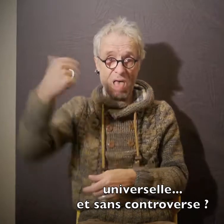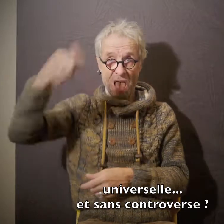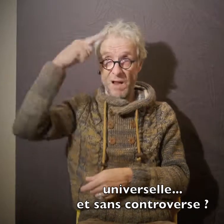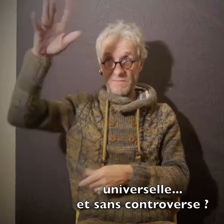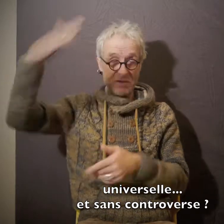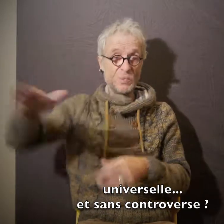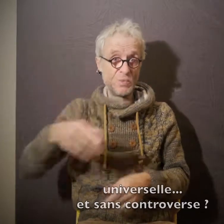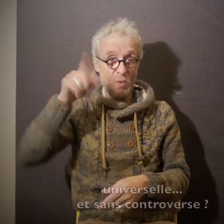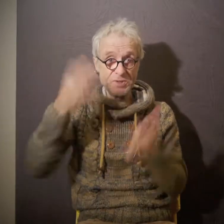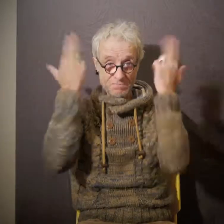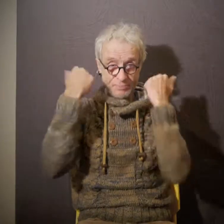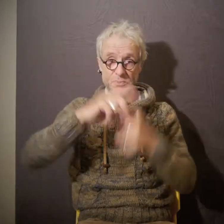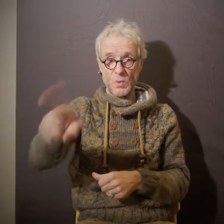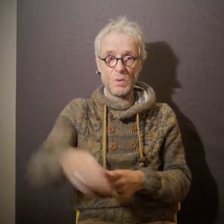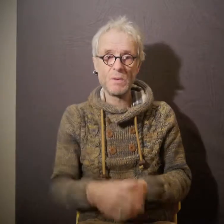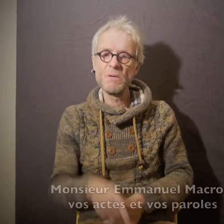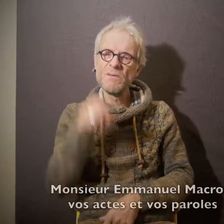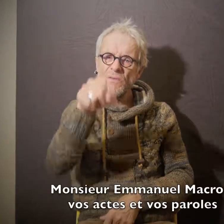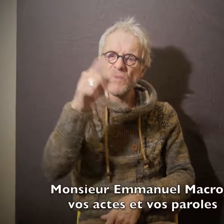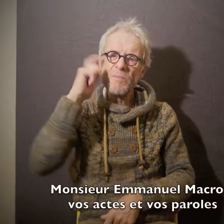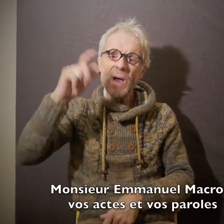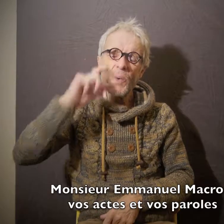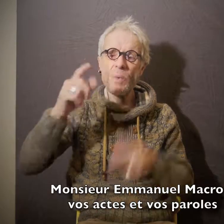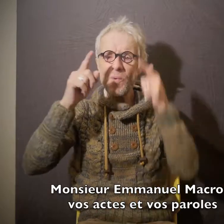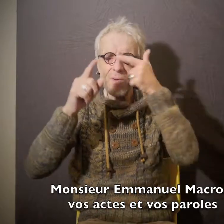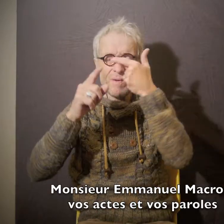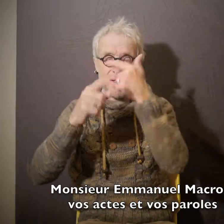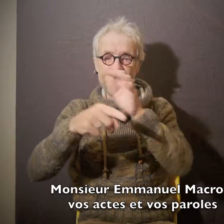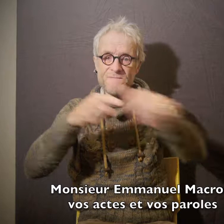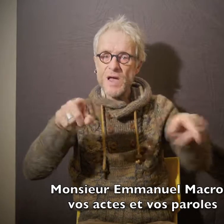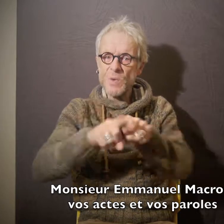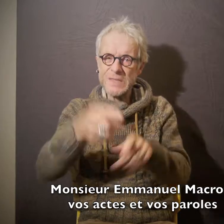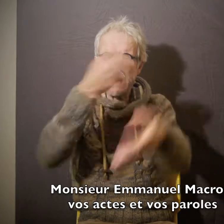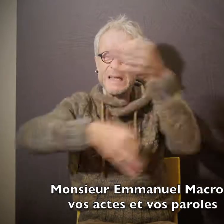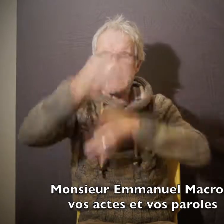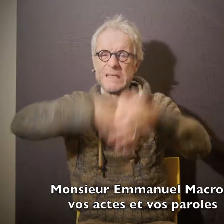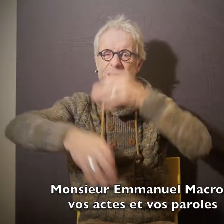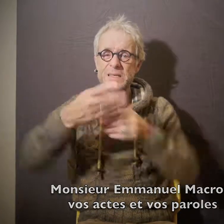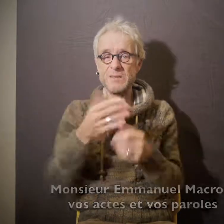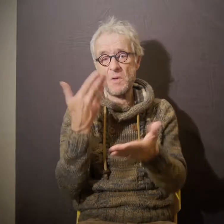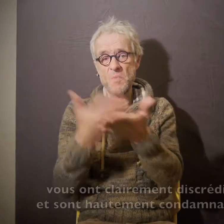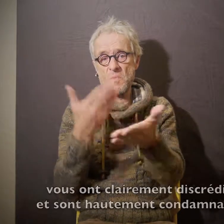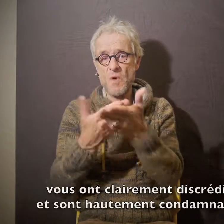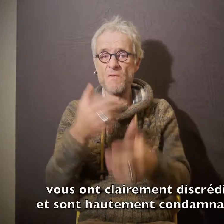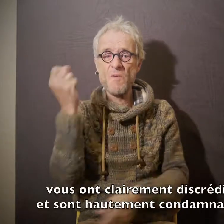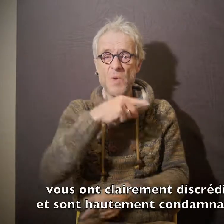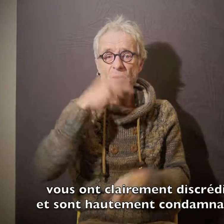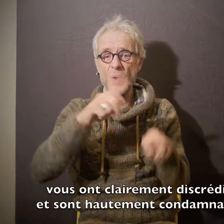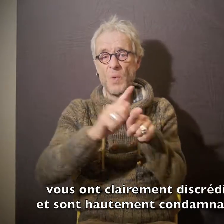Monsieur Emmanuel Macron, vos actes et vos paroles vous ont clairement discrédité et sont hautement condamnables au